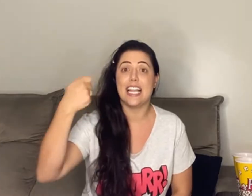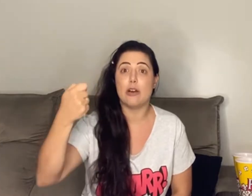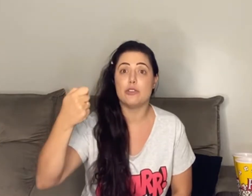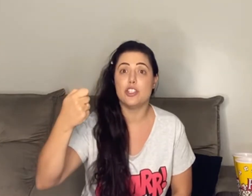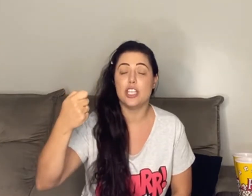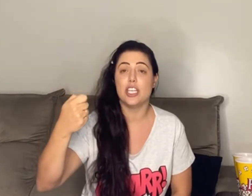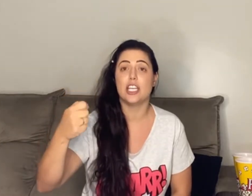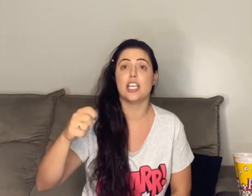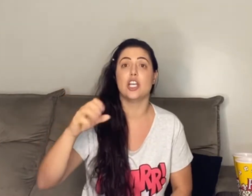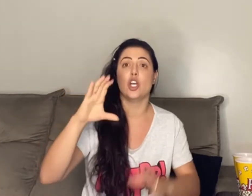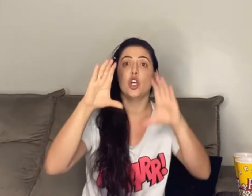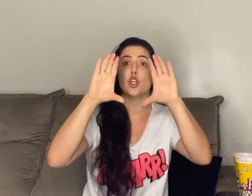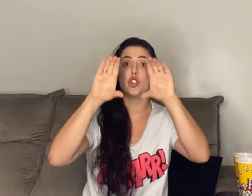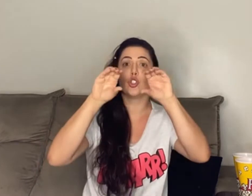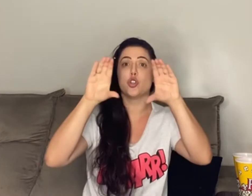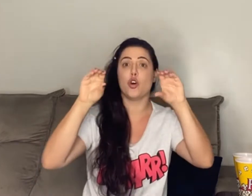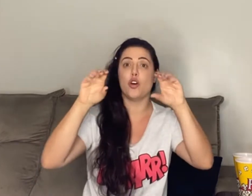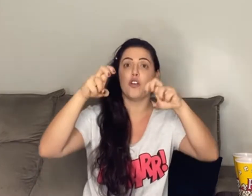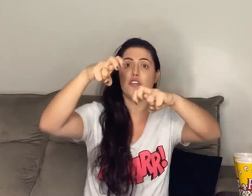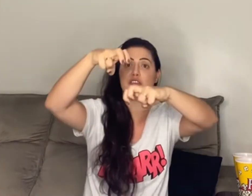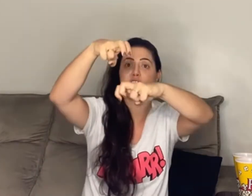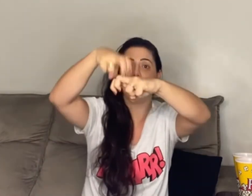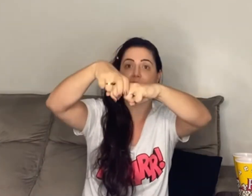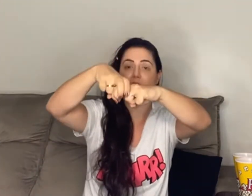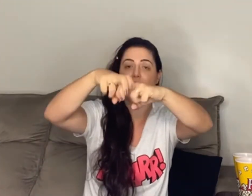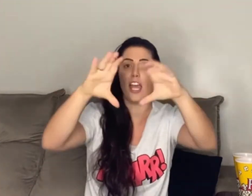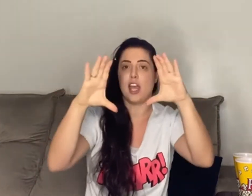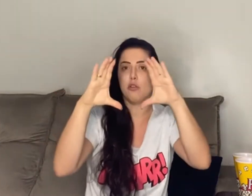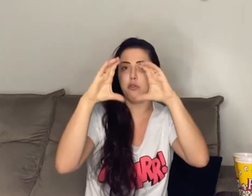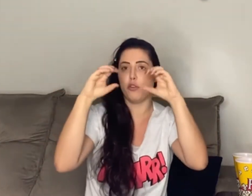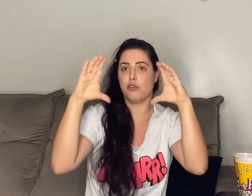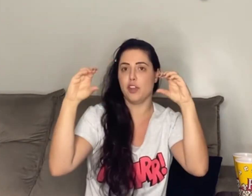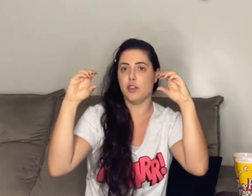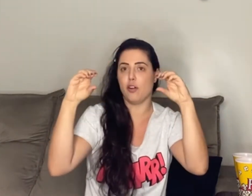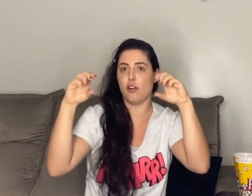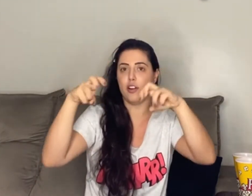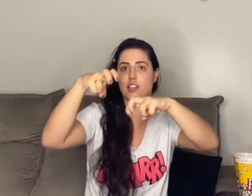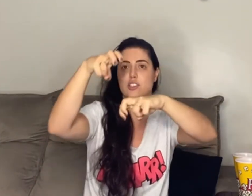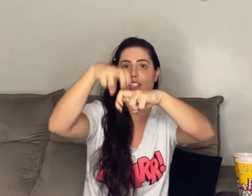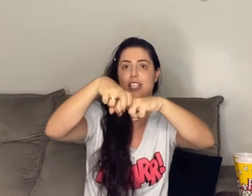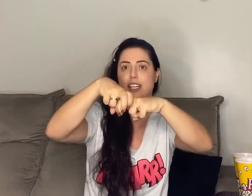Sinal de sofá. É o fofinho, ó, de sentar.